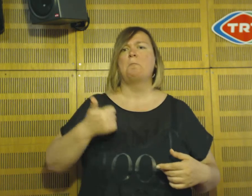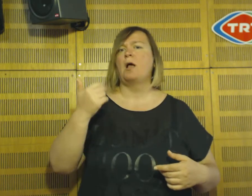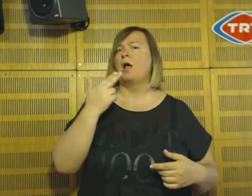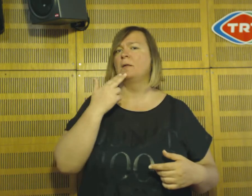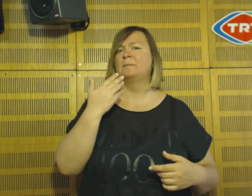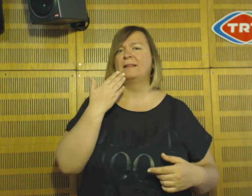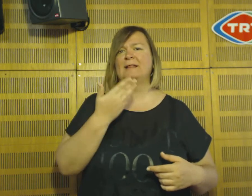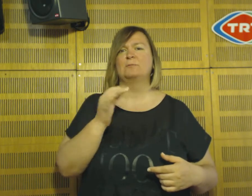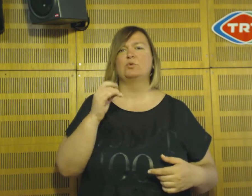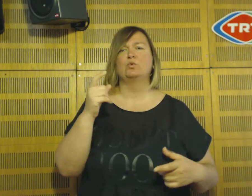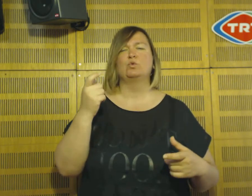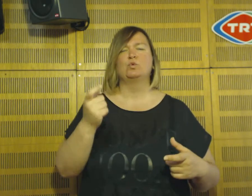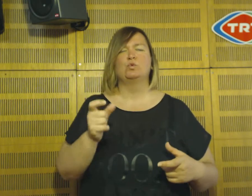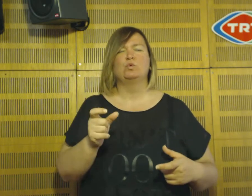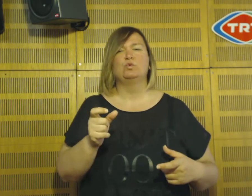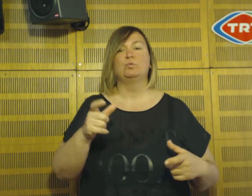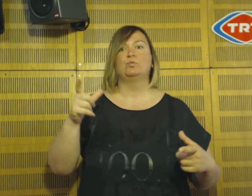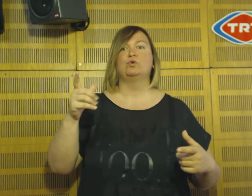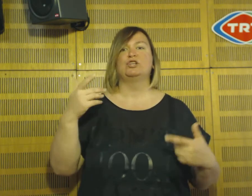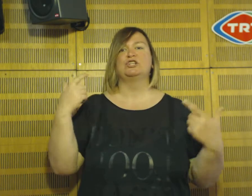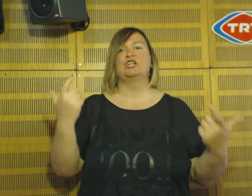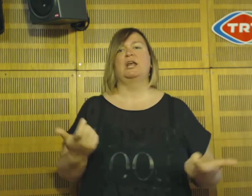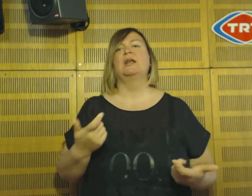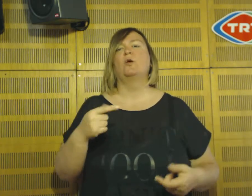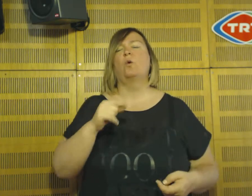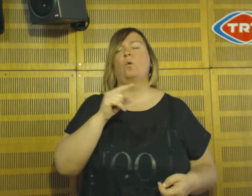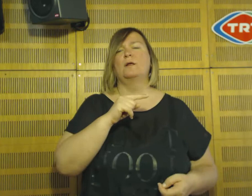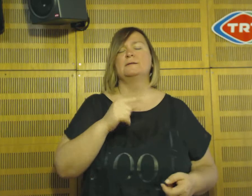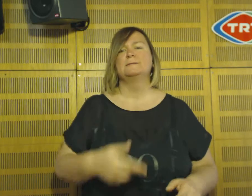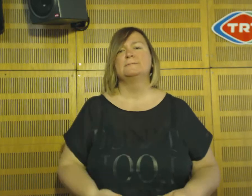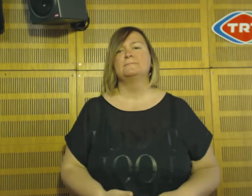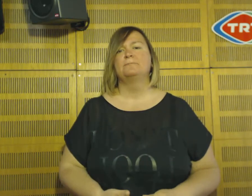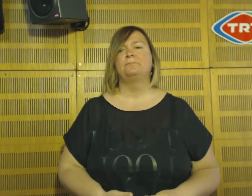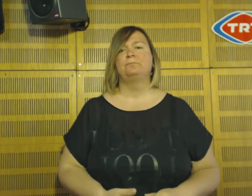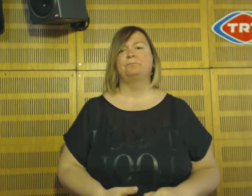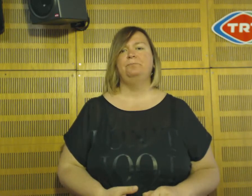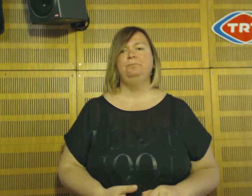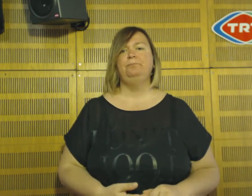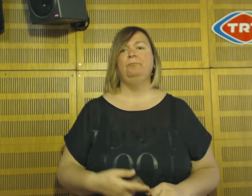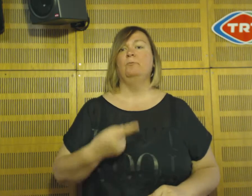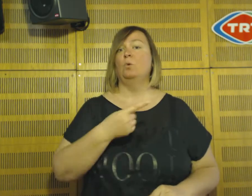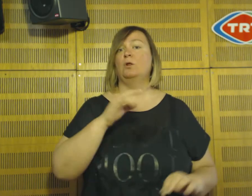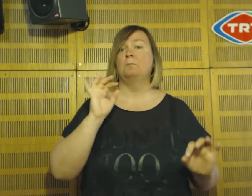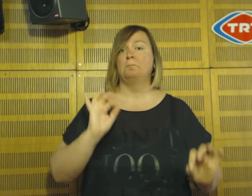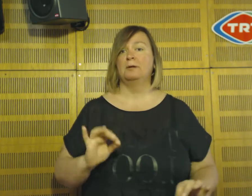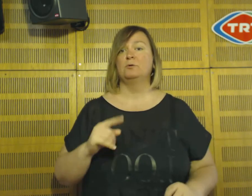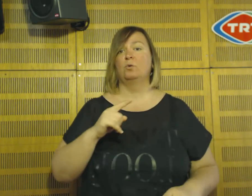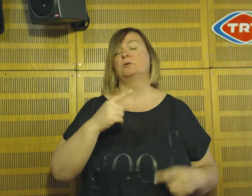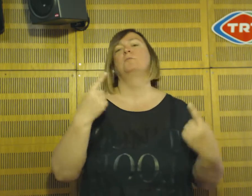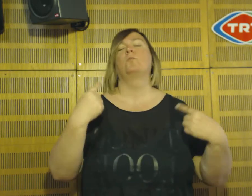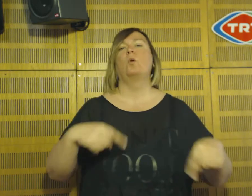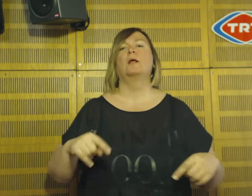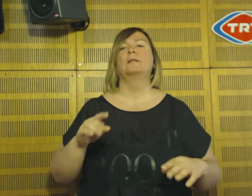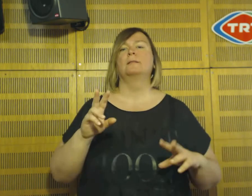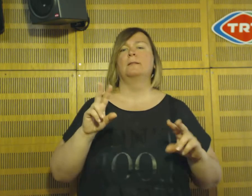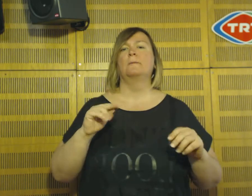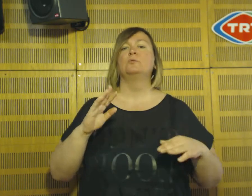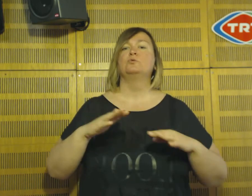gibi küçük büyük şehir orası. Orada başladık. Oradaki mülakatlarımızı tamamladıktan sonra